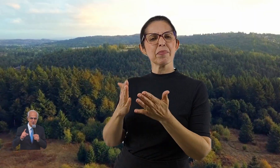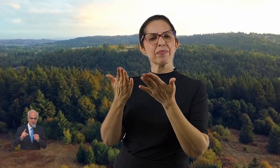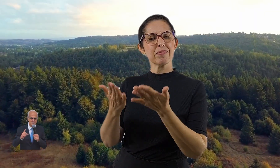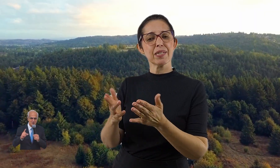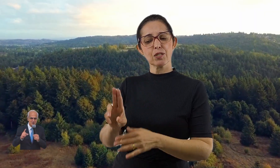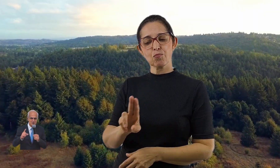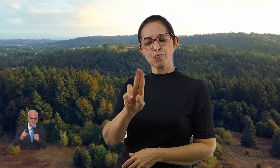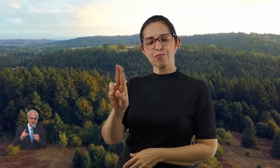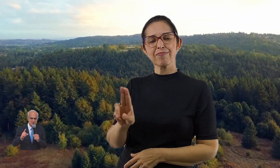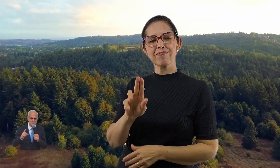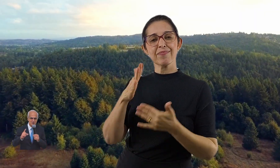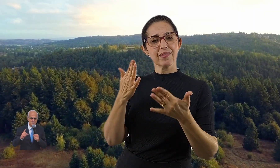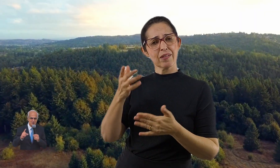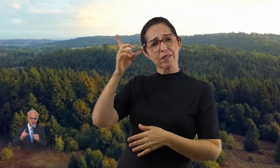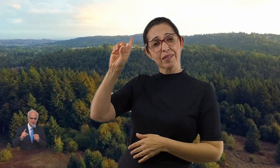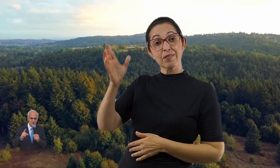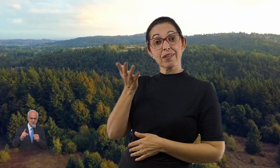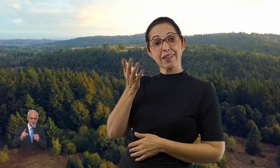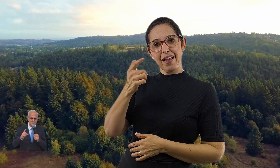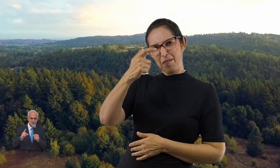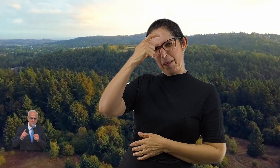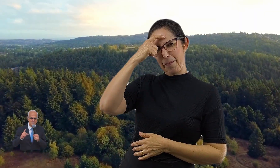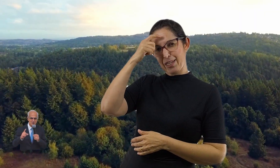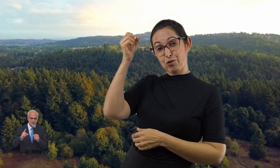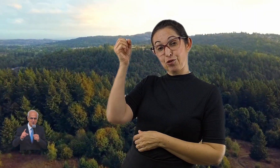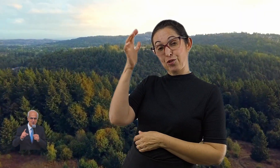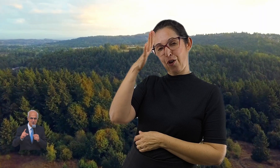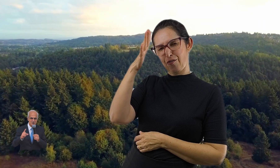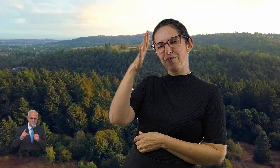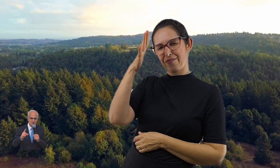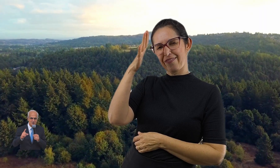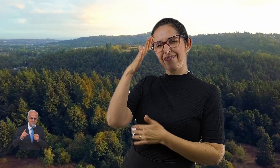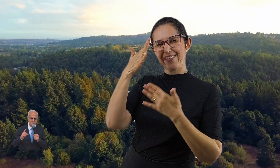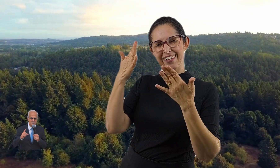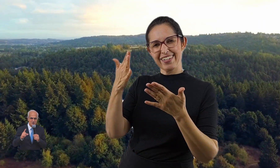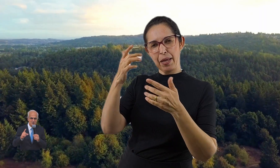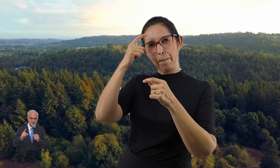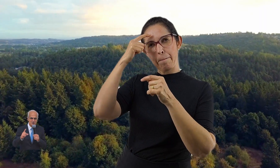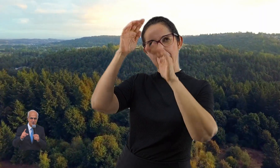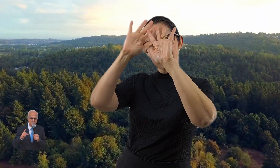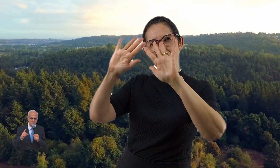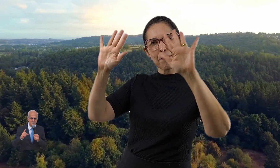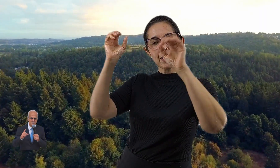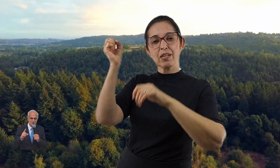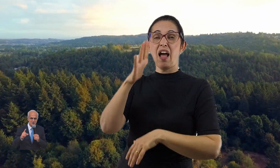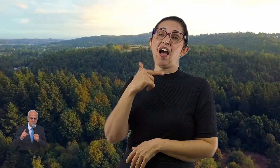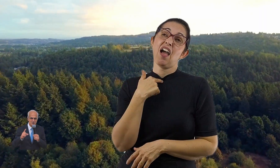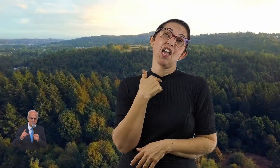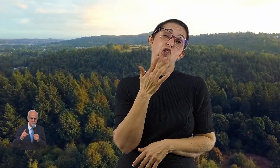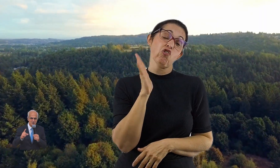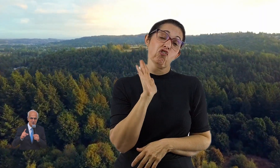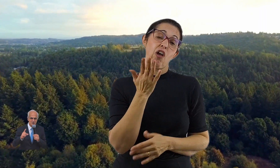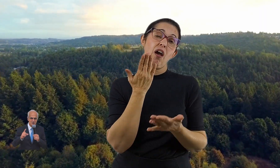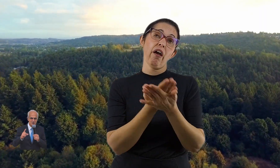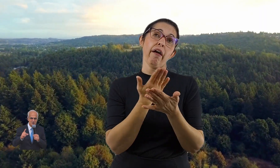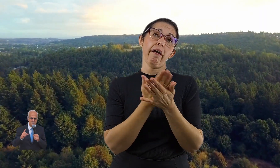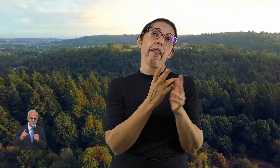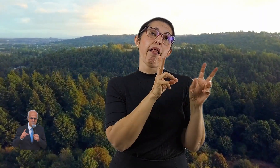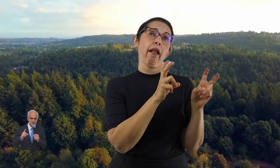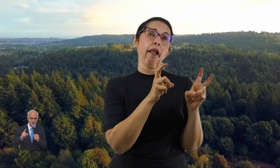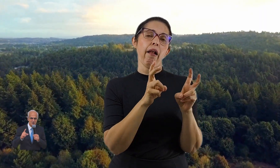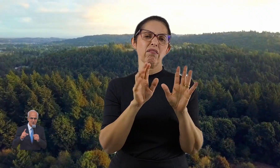nova mentalidade, o que o Senhor quer de nós. E o Senhor quer hoje aqui, você pode não ser essa aula, eu já ouvi isso 10 vezes, não é isso que nós estamos tratando